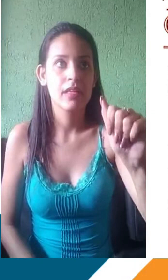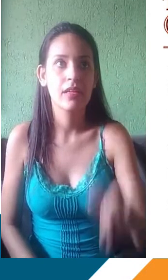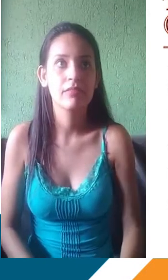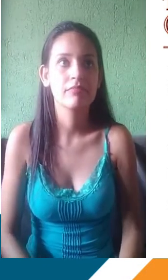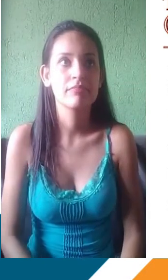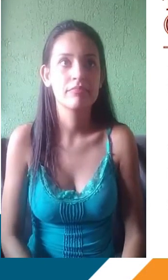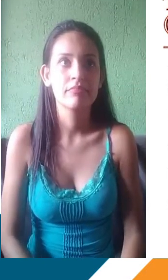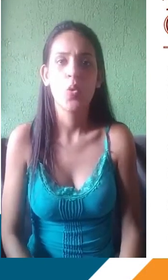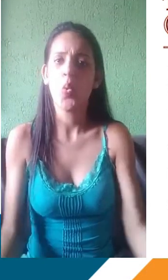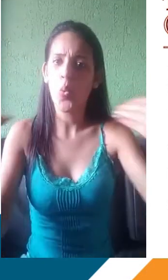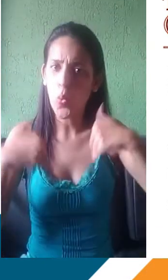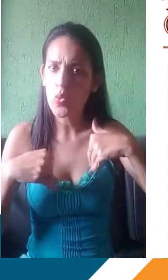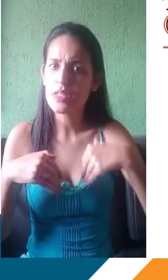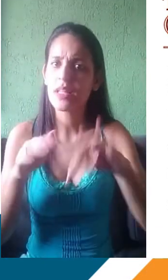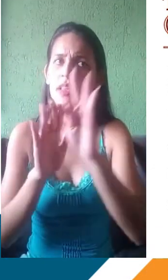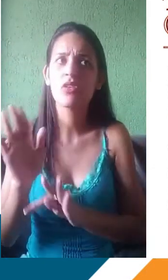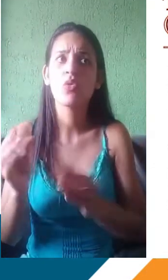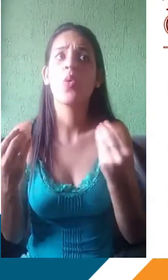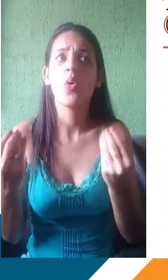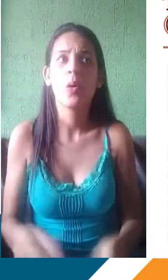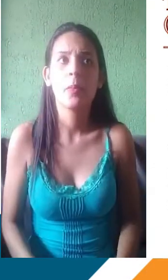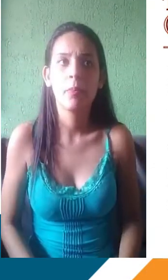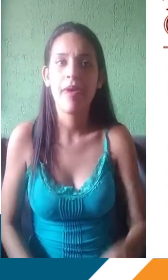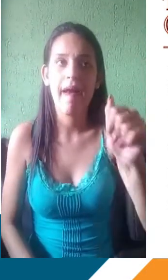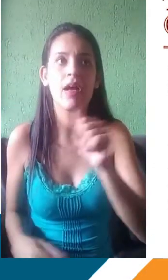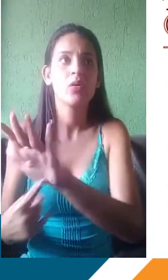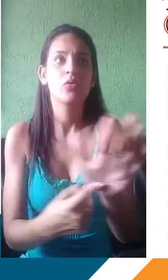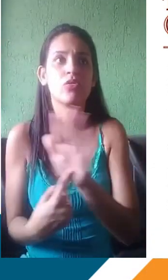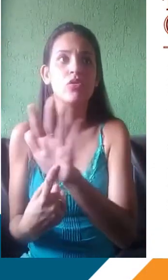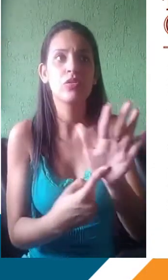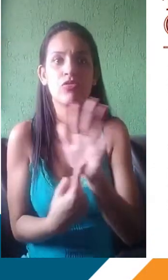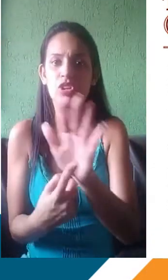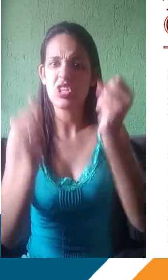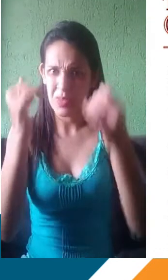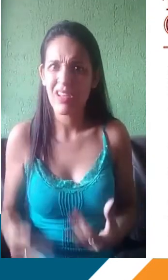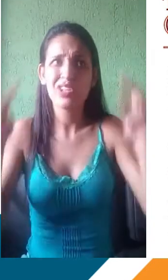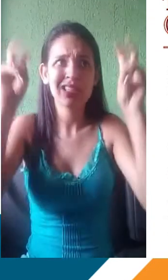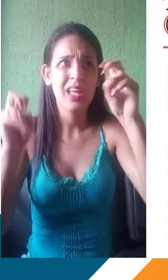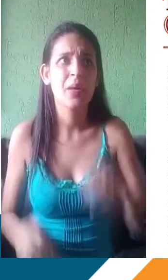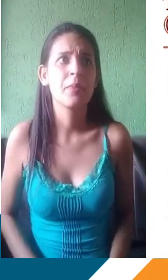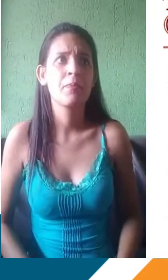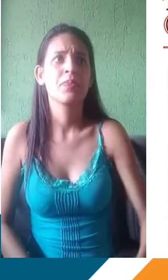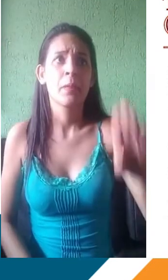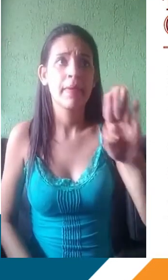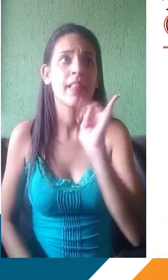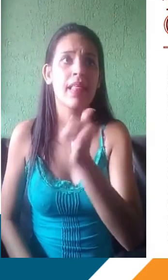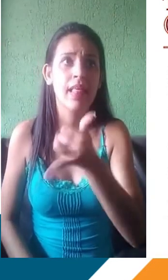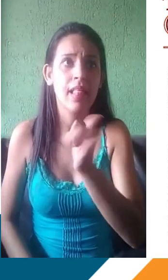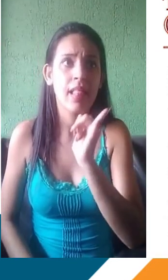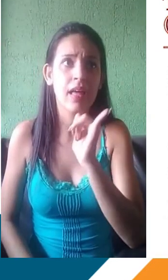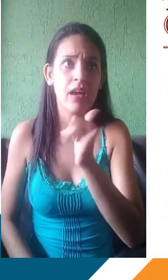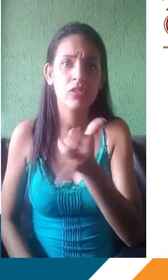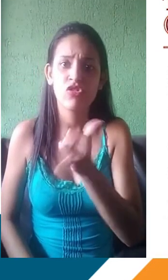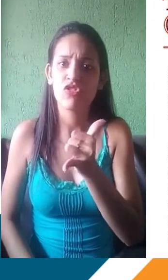por discorrer sobre um dado tema. B. Narrativa, por apresentar uma cadeia de ações. C. Injutiva, por